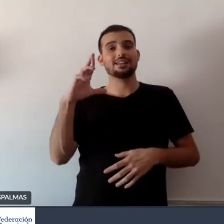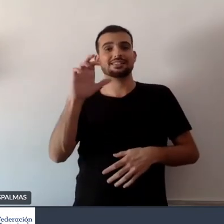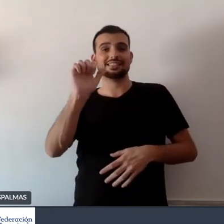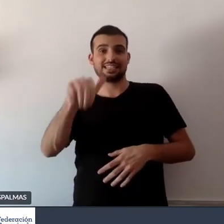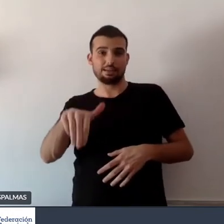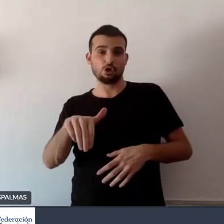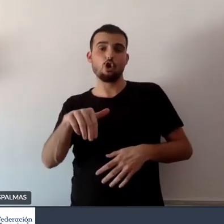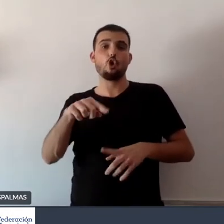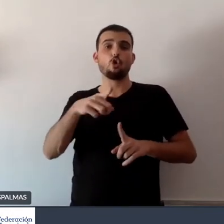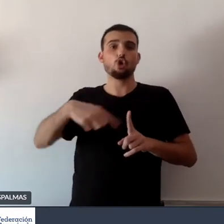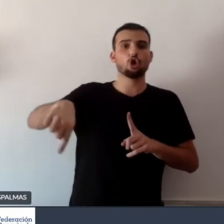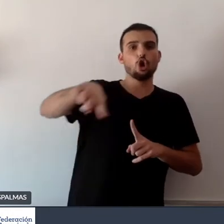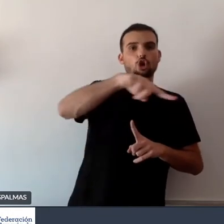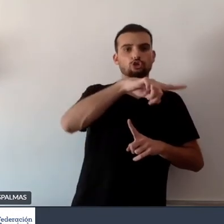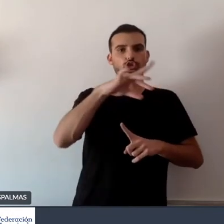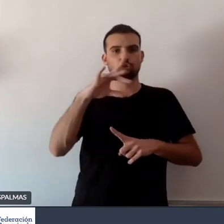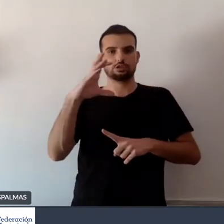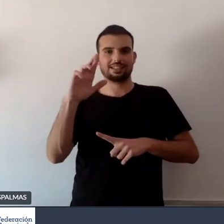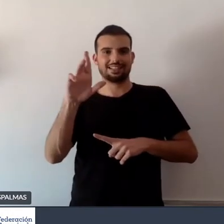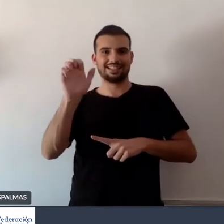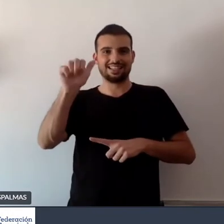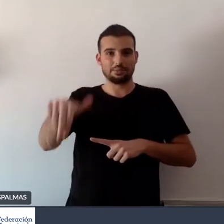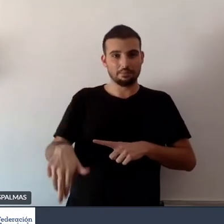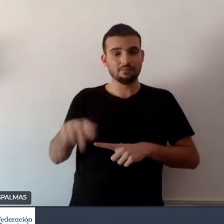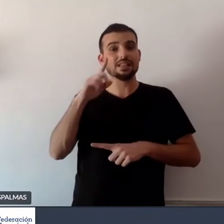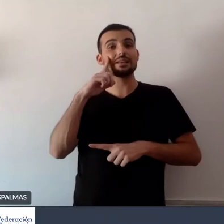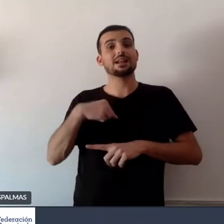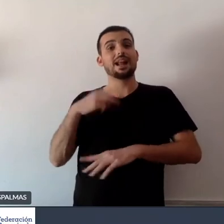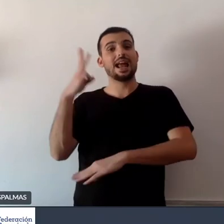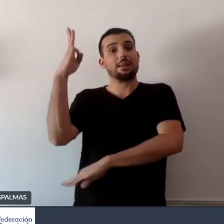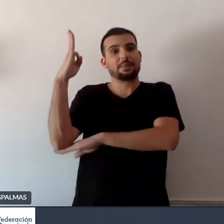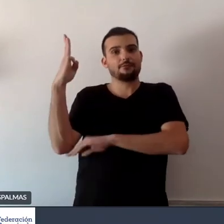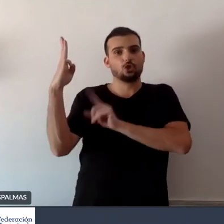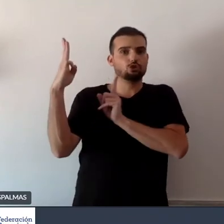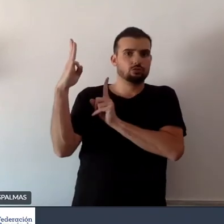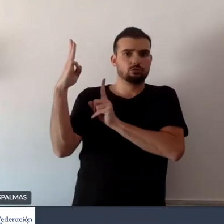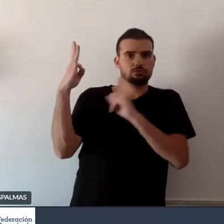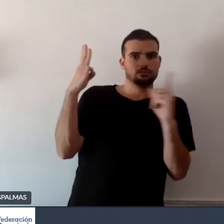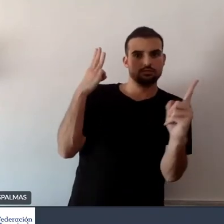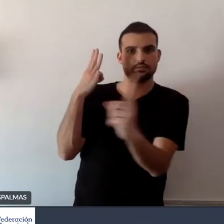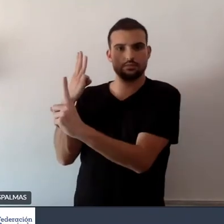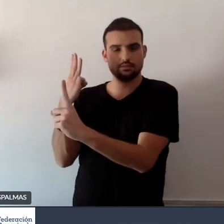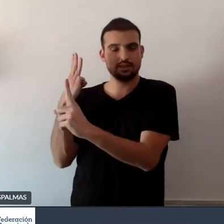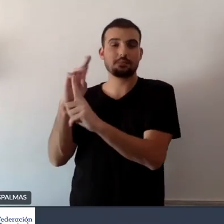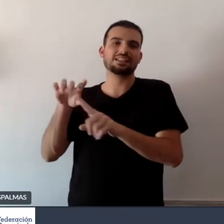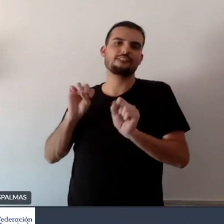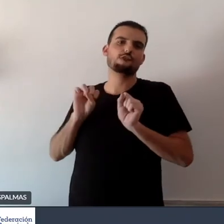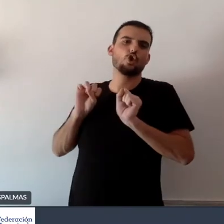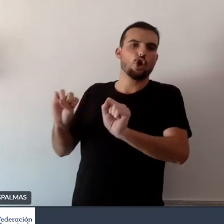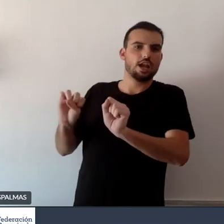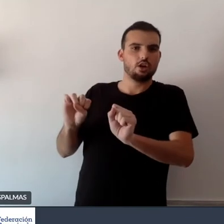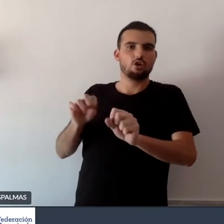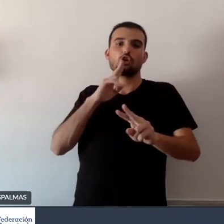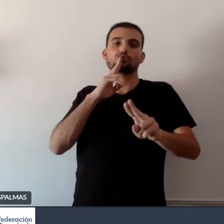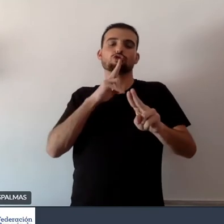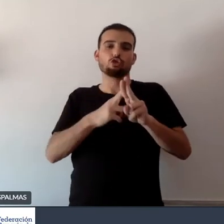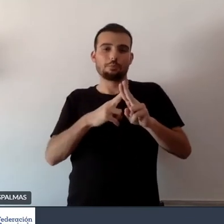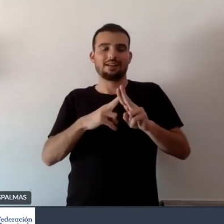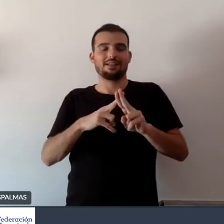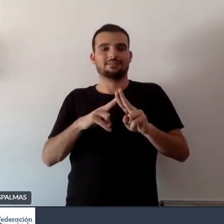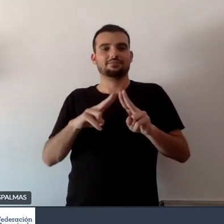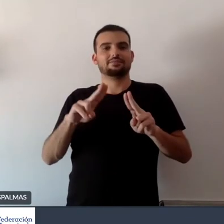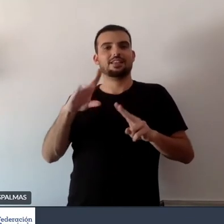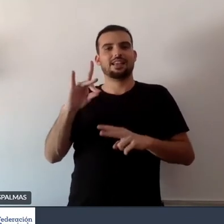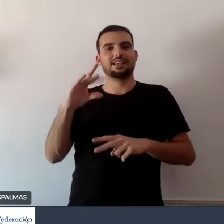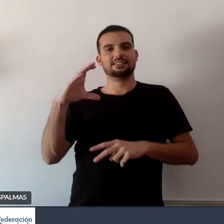un cross screen, un bloqueo para el pivot, para buscar poste bajo contrario, y un bloqueo al bloqueador. Sería la situación de screener, bloqueo al bloqueador para la salida